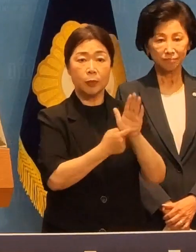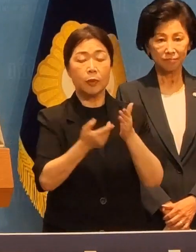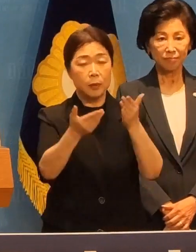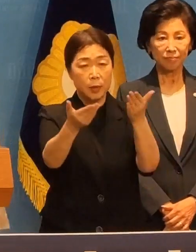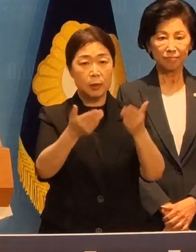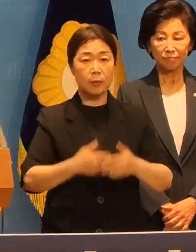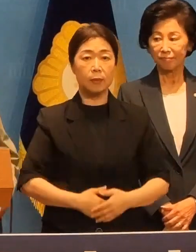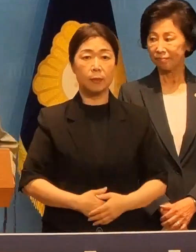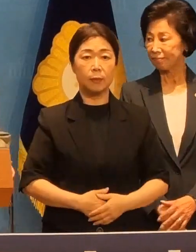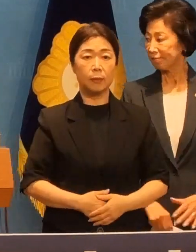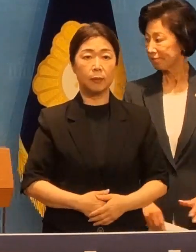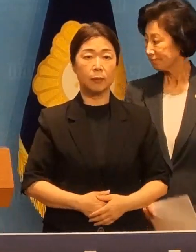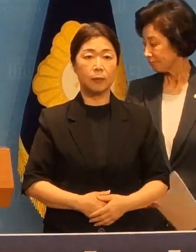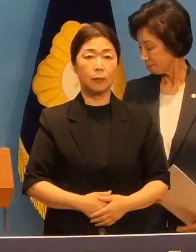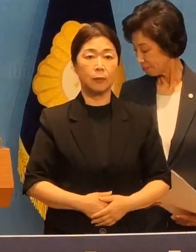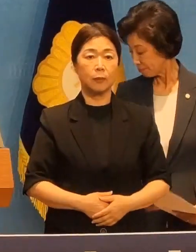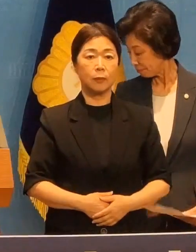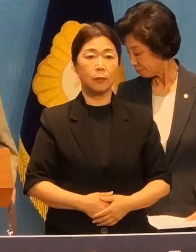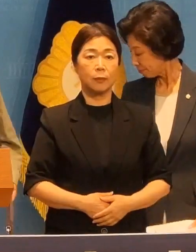하겠습니다.